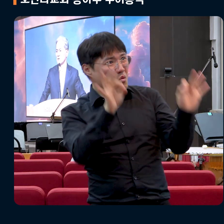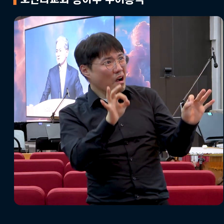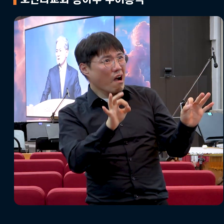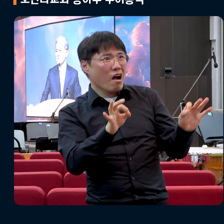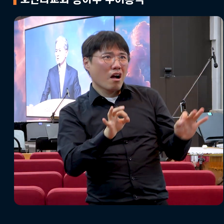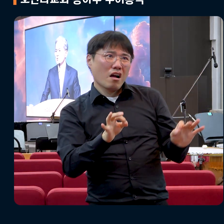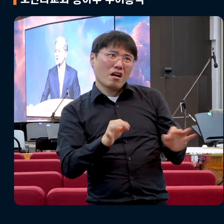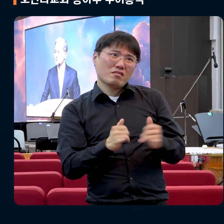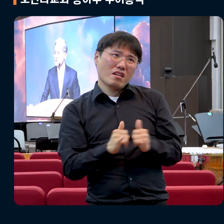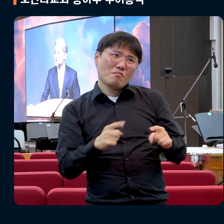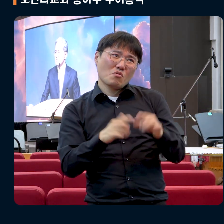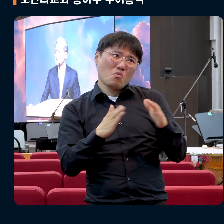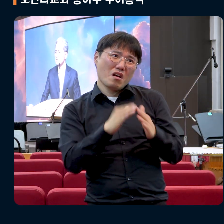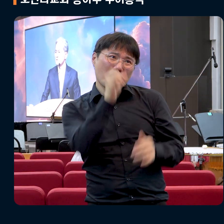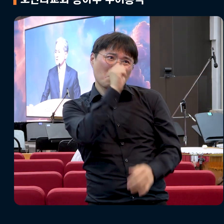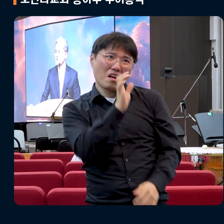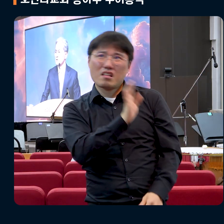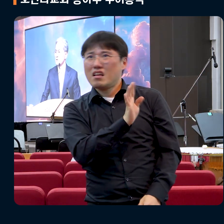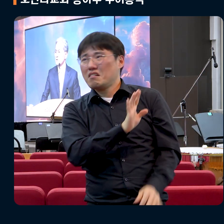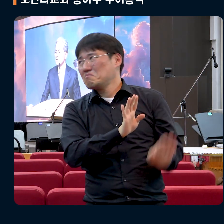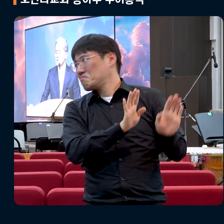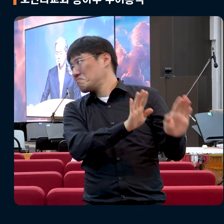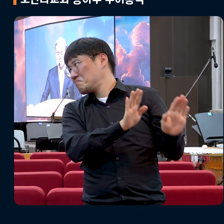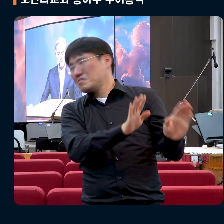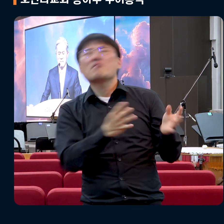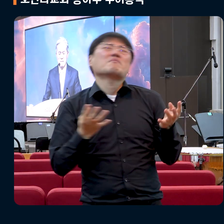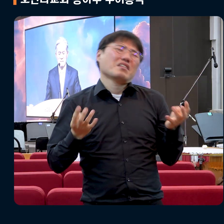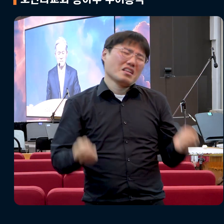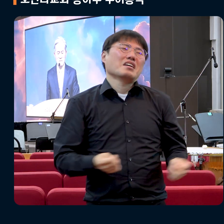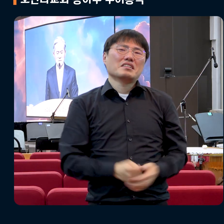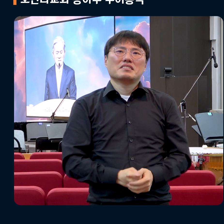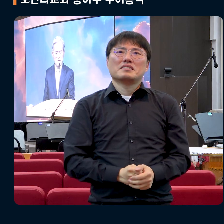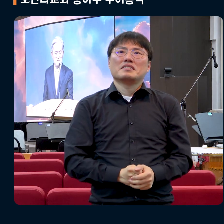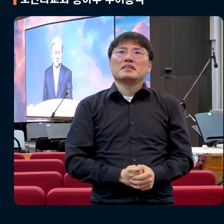교회를 사람들이 좋아할 수 있느냐 그 말이죠.